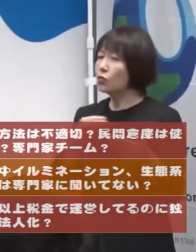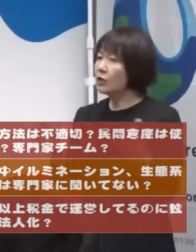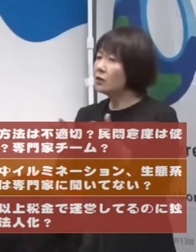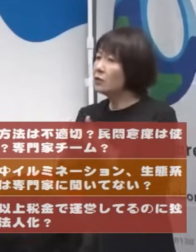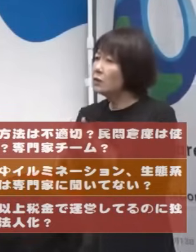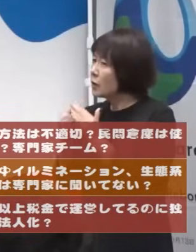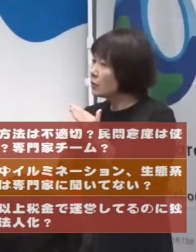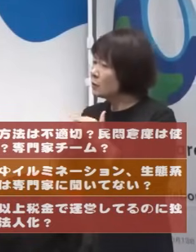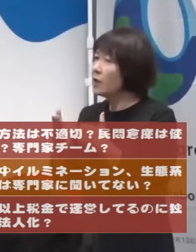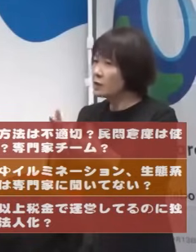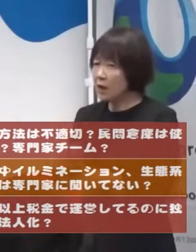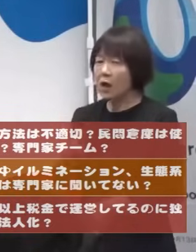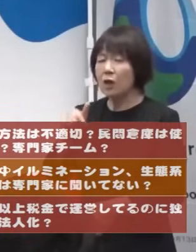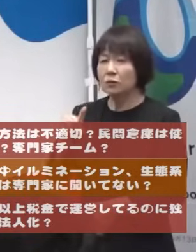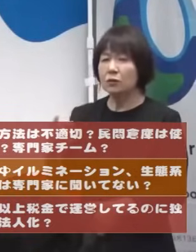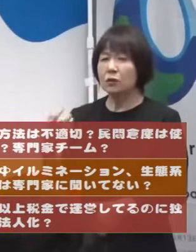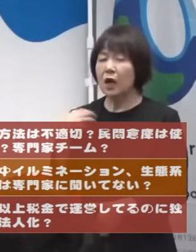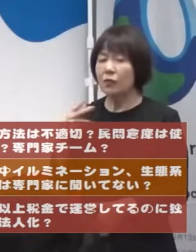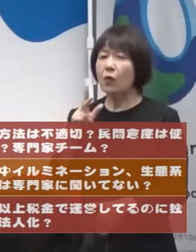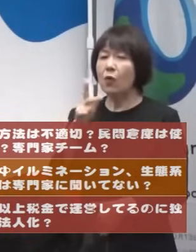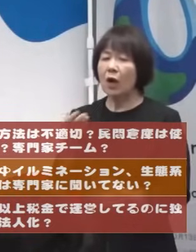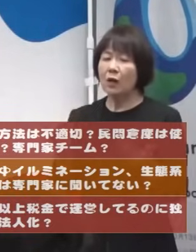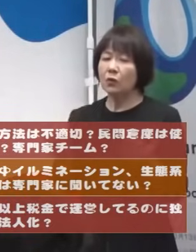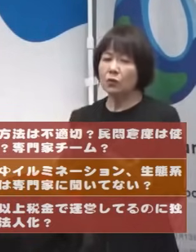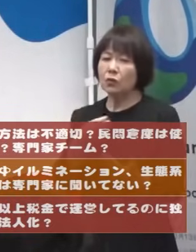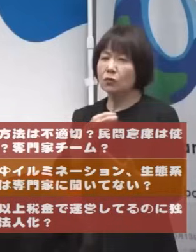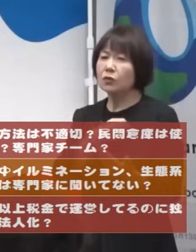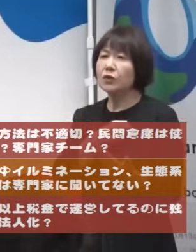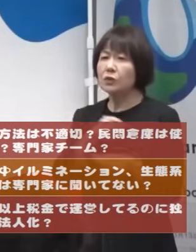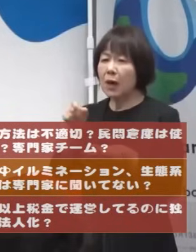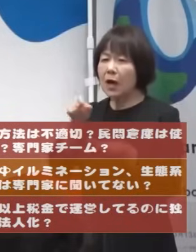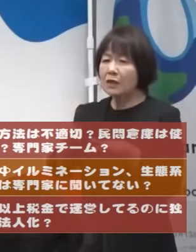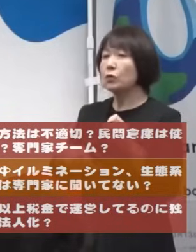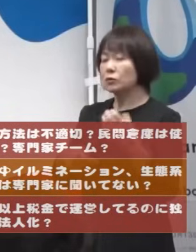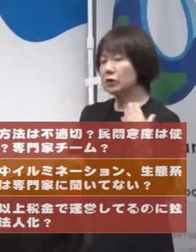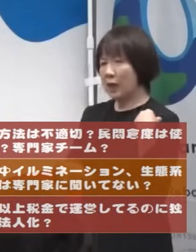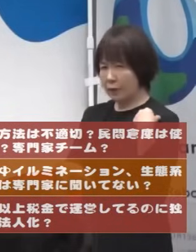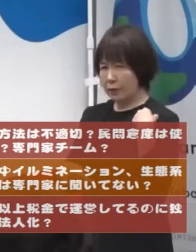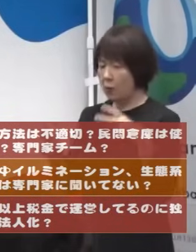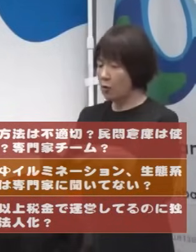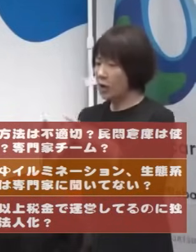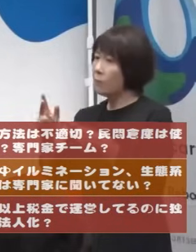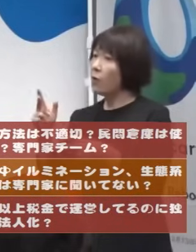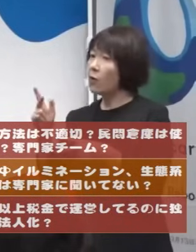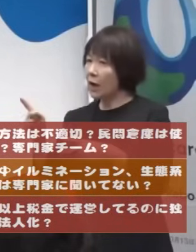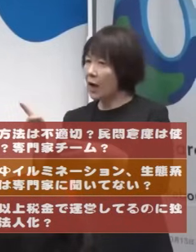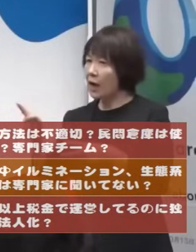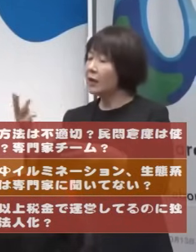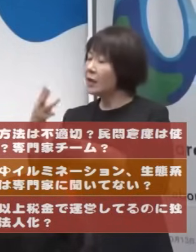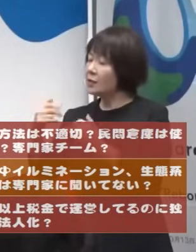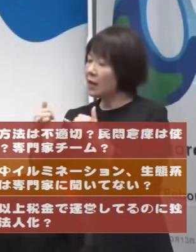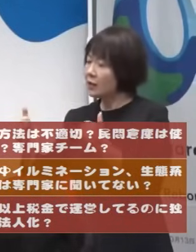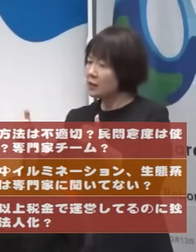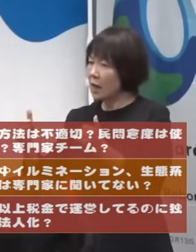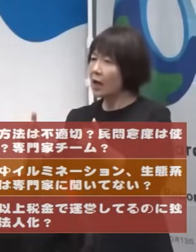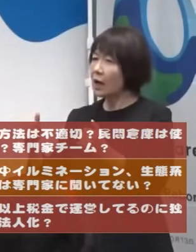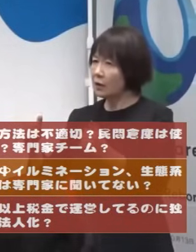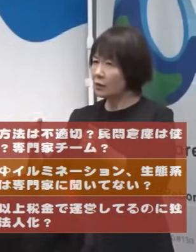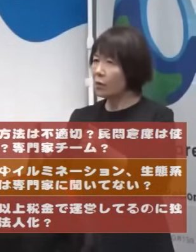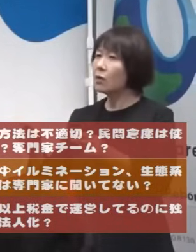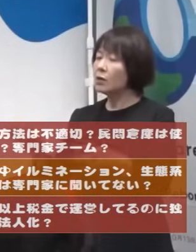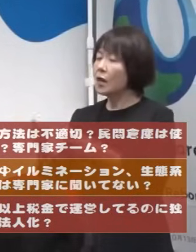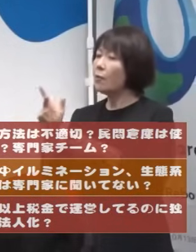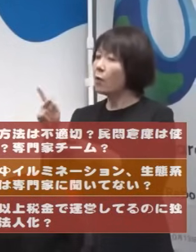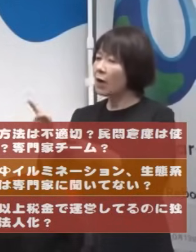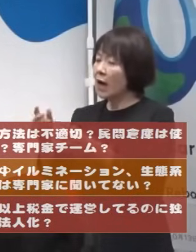上げるという、 府の担当課の職員はもう事務局です。専門家第三者の専門家チームに入って意